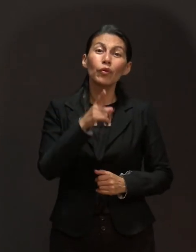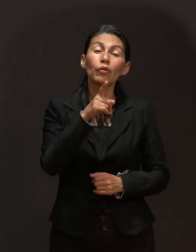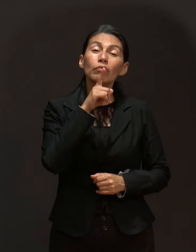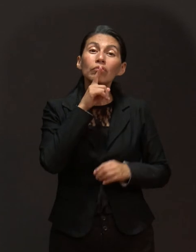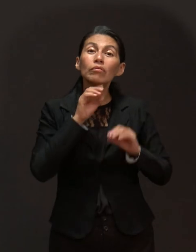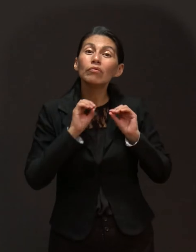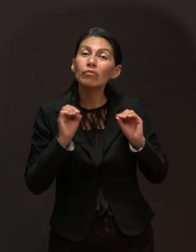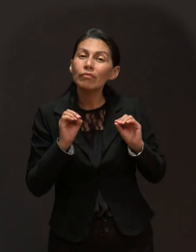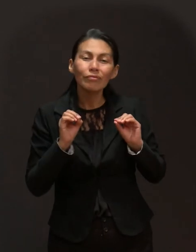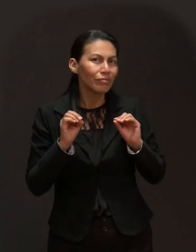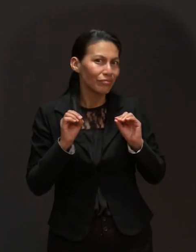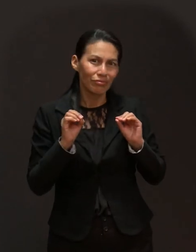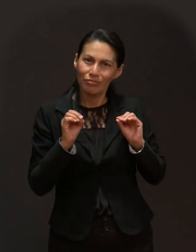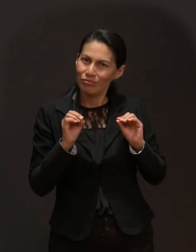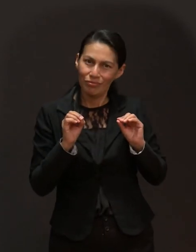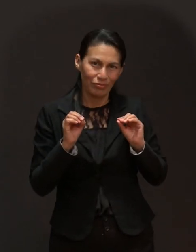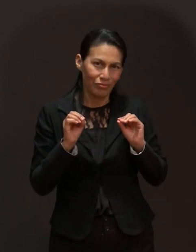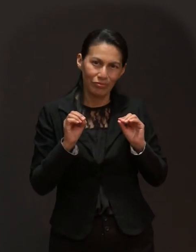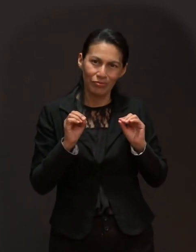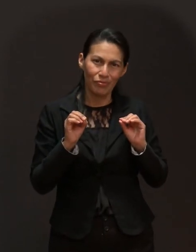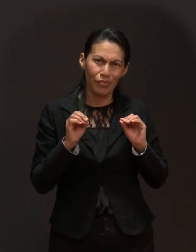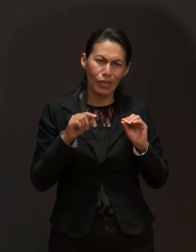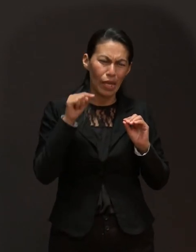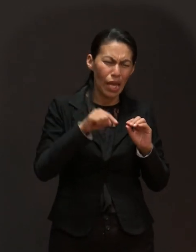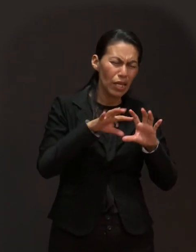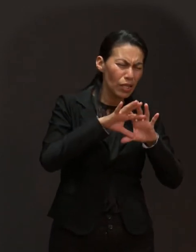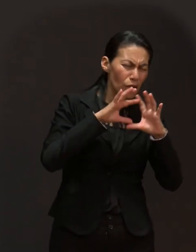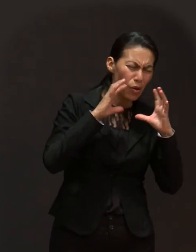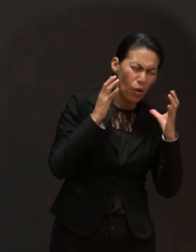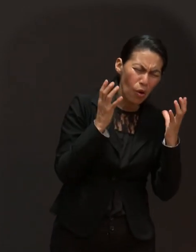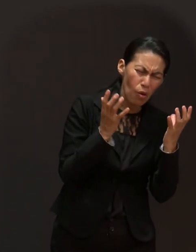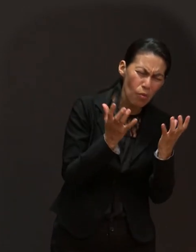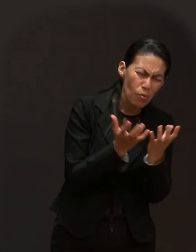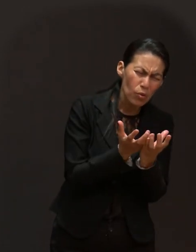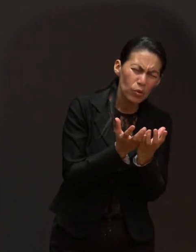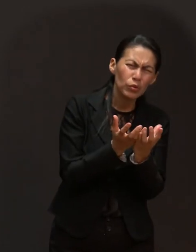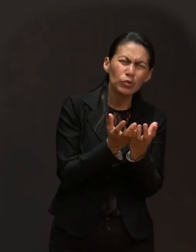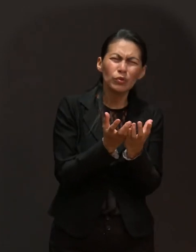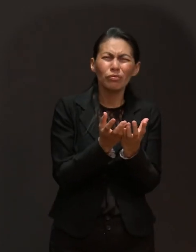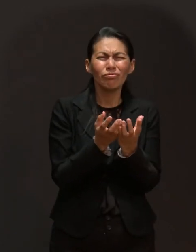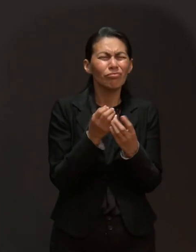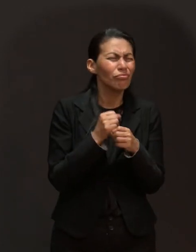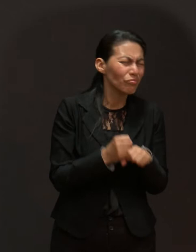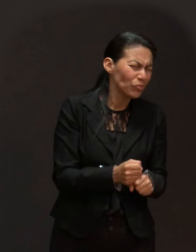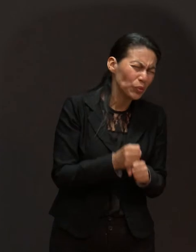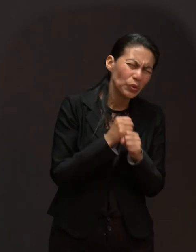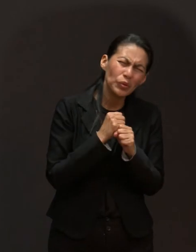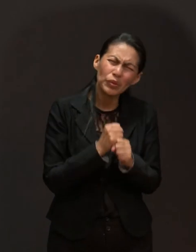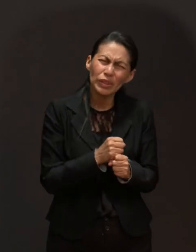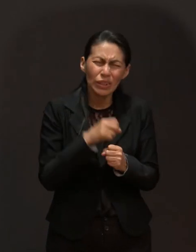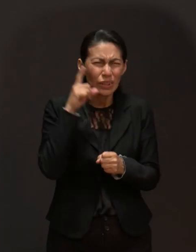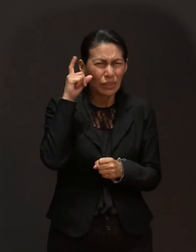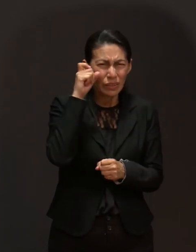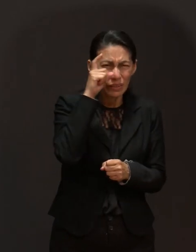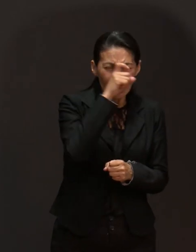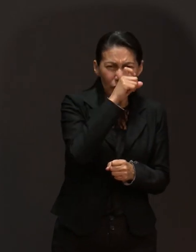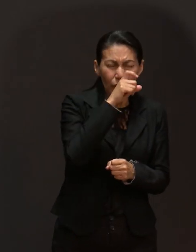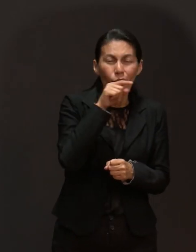No te quedes en silencio en medio en un mundo lleno de ruido